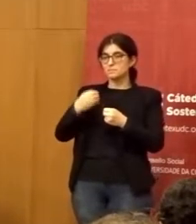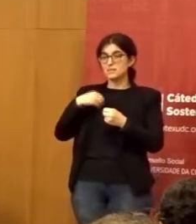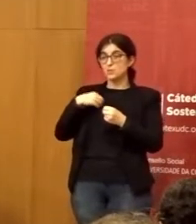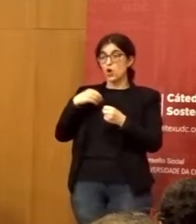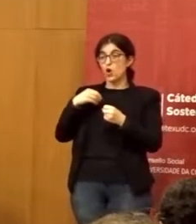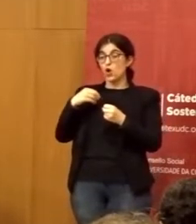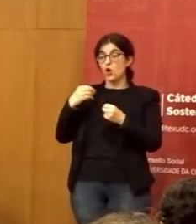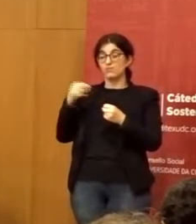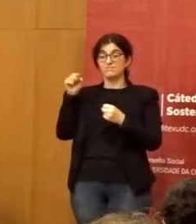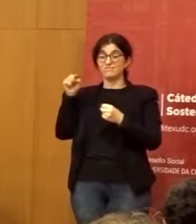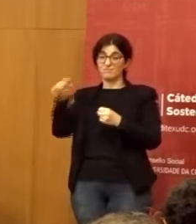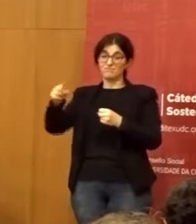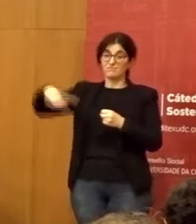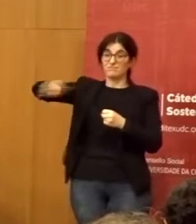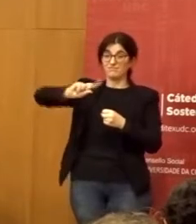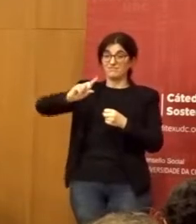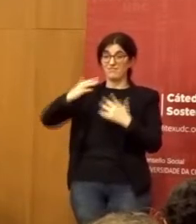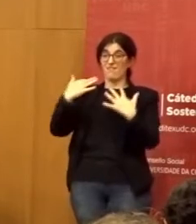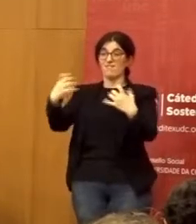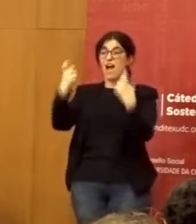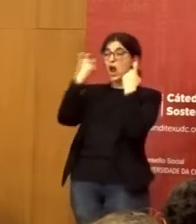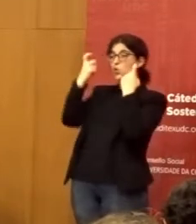estáis vosotros, donde están ustedes, en esta ocasión,